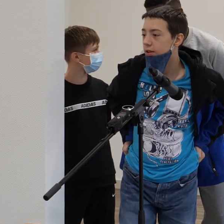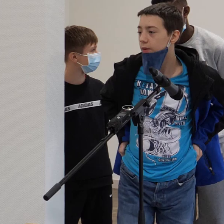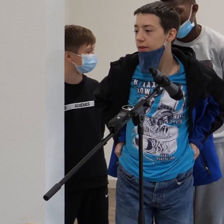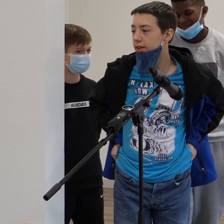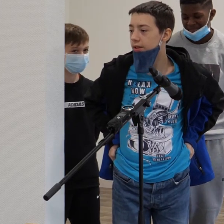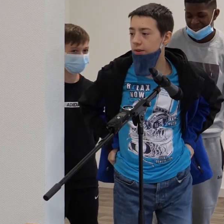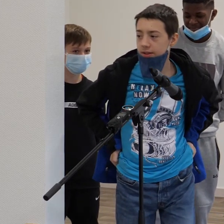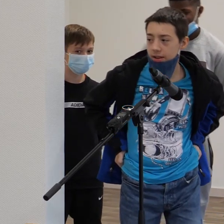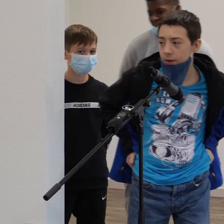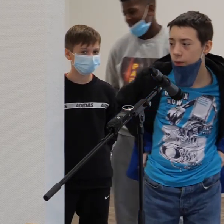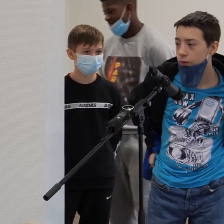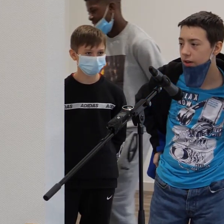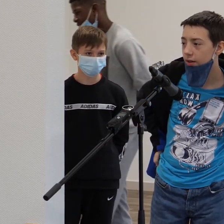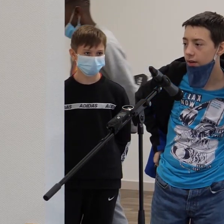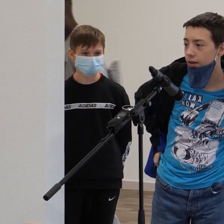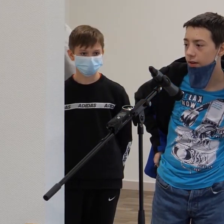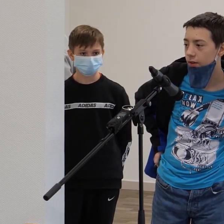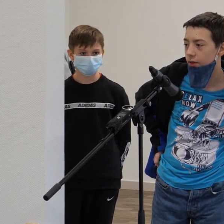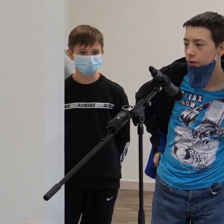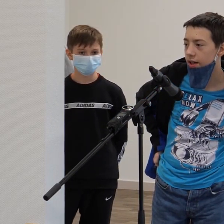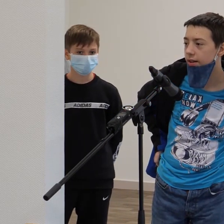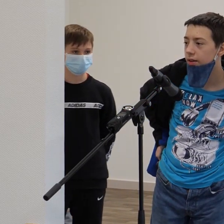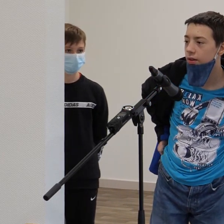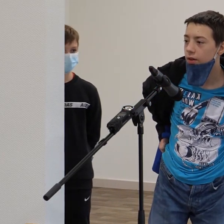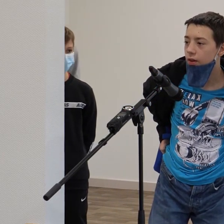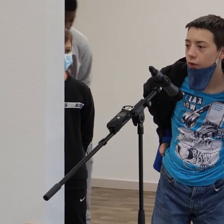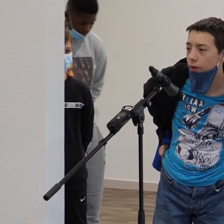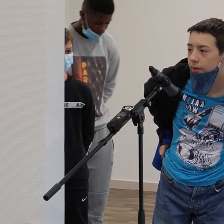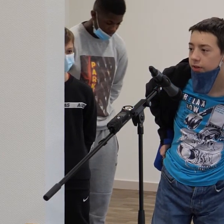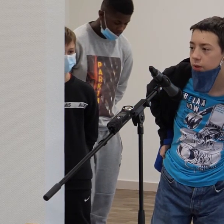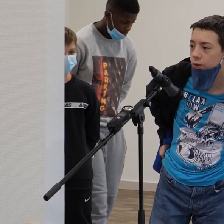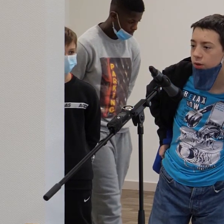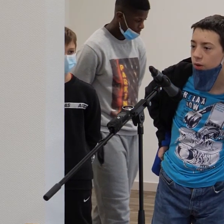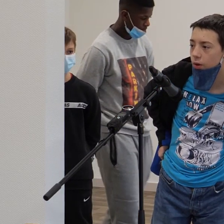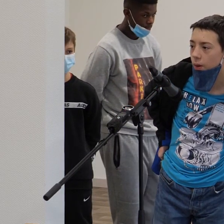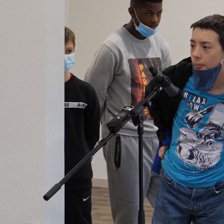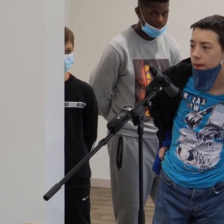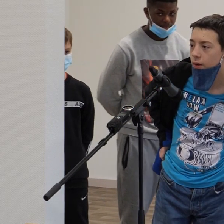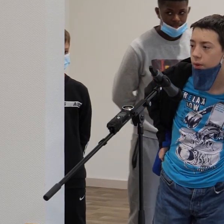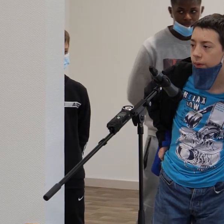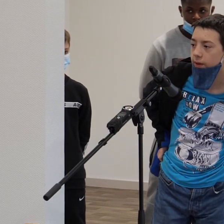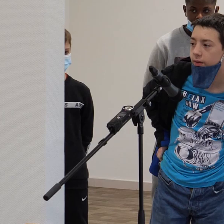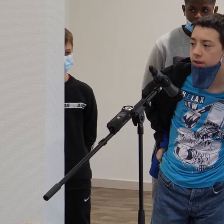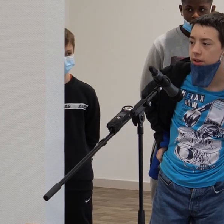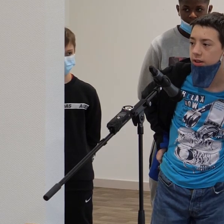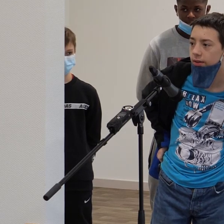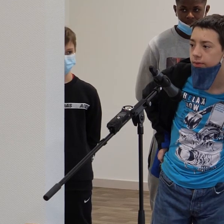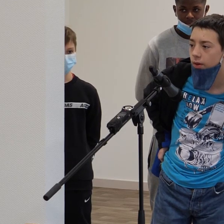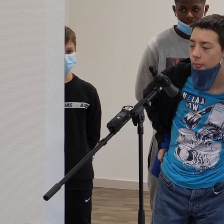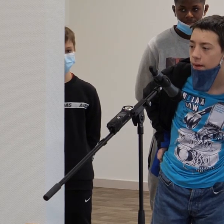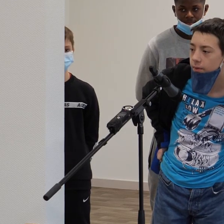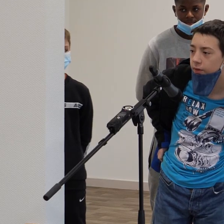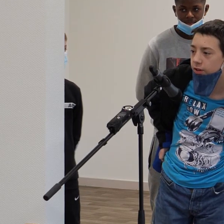La gentille sorcière ouvre la fenêtre, voit Mephisto seul. Entre tous ses